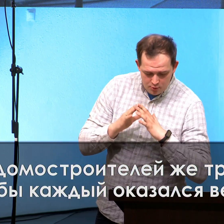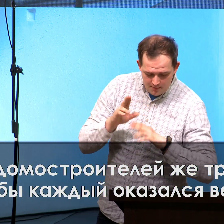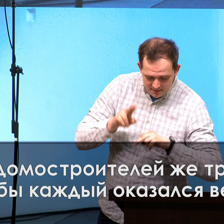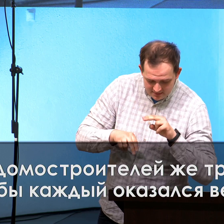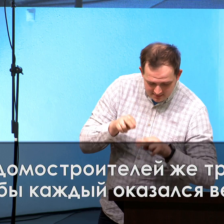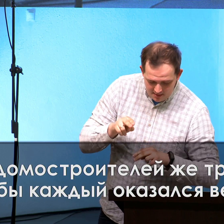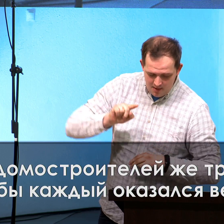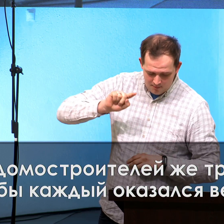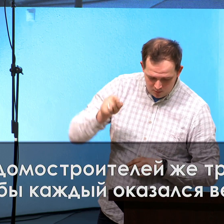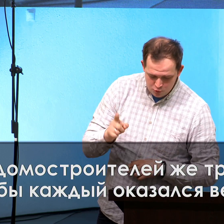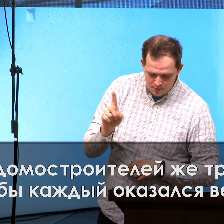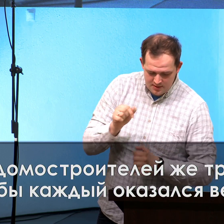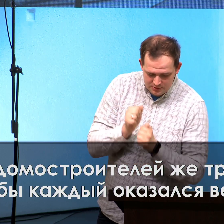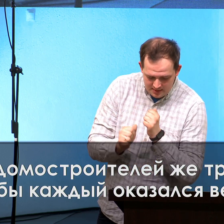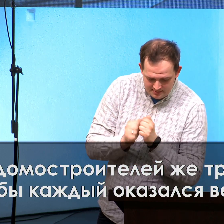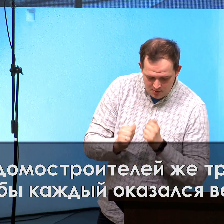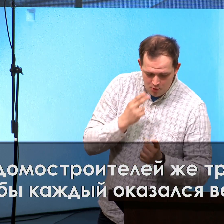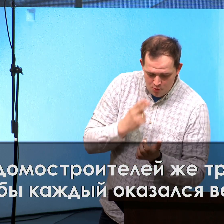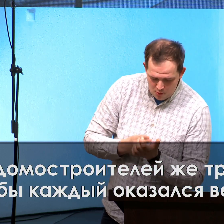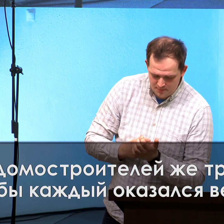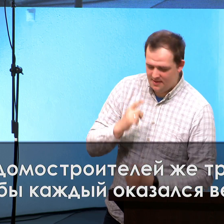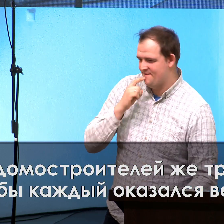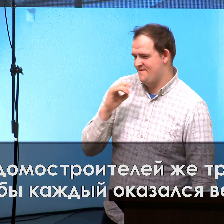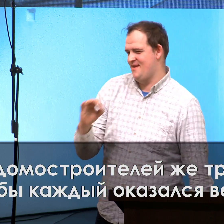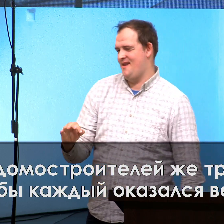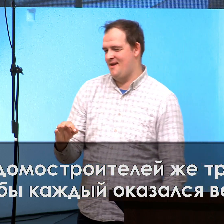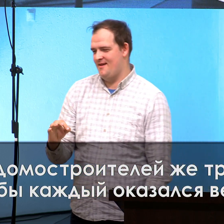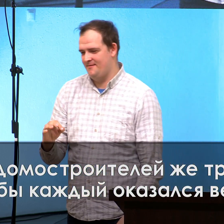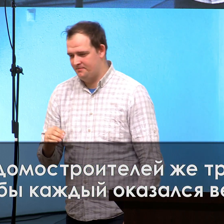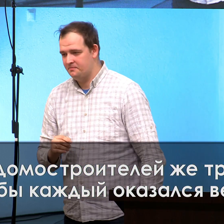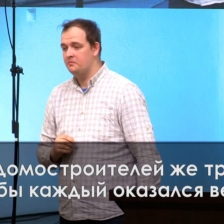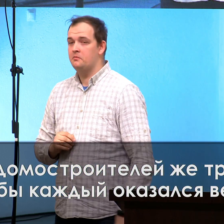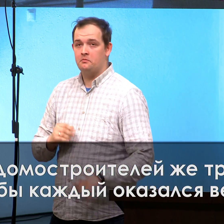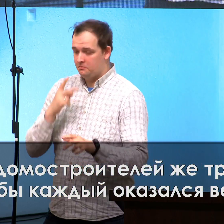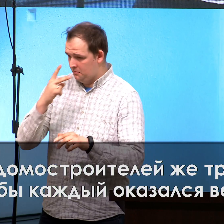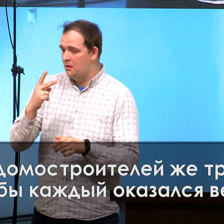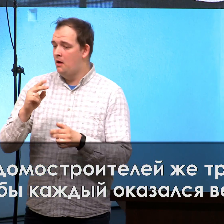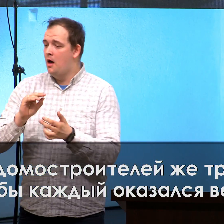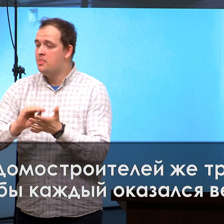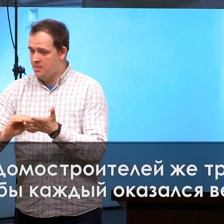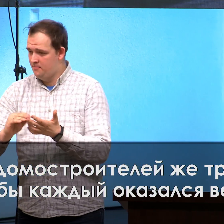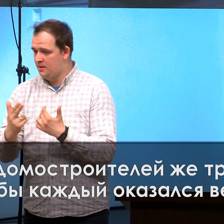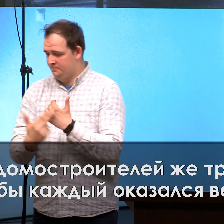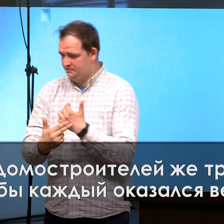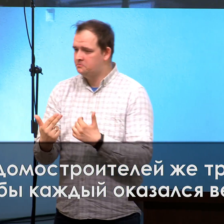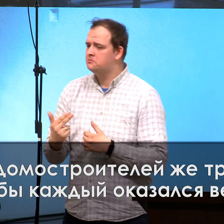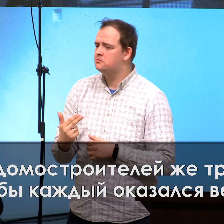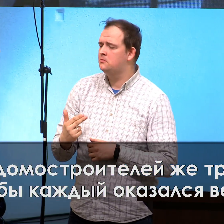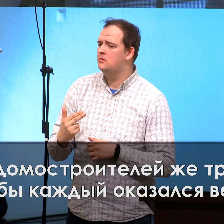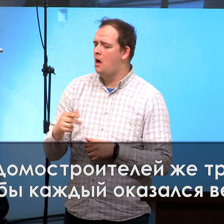А домостроитель же требуется, чтобы каждый оказался верным. Смотрите, что